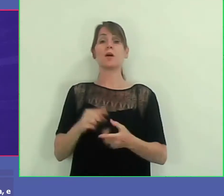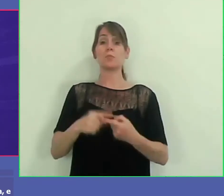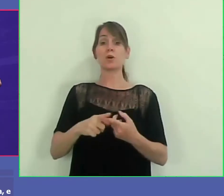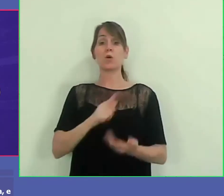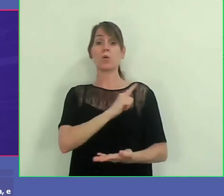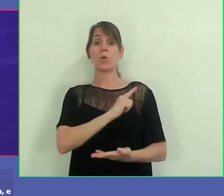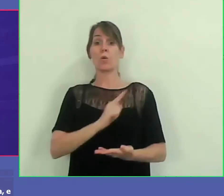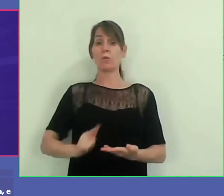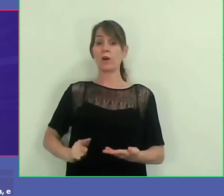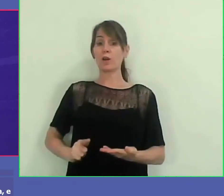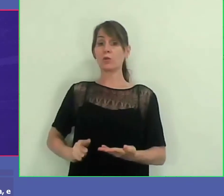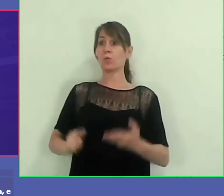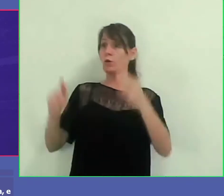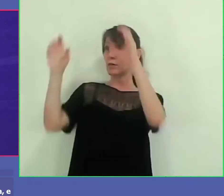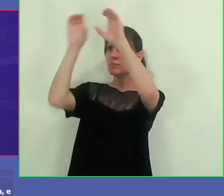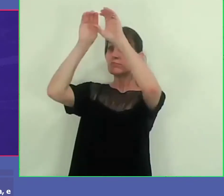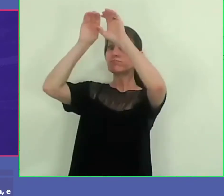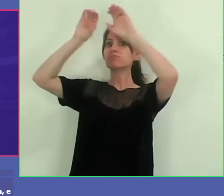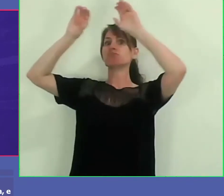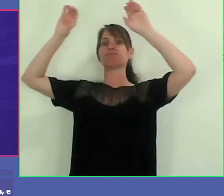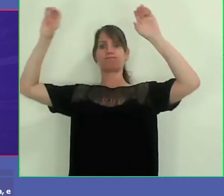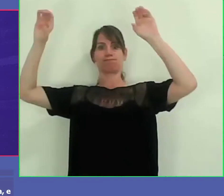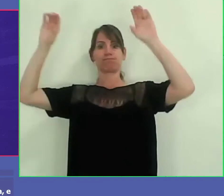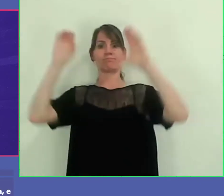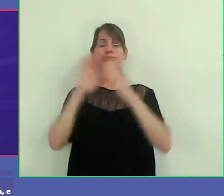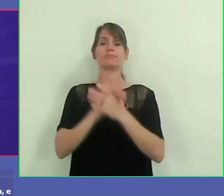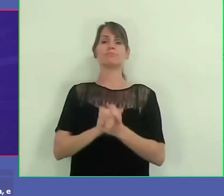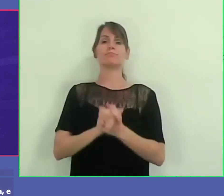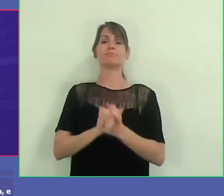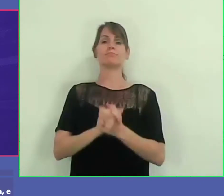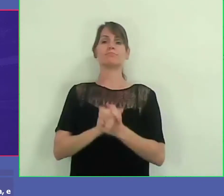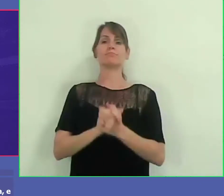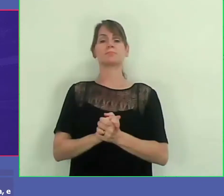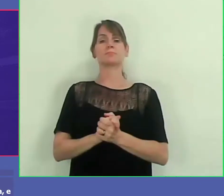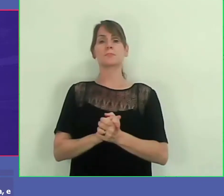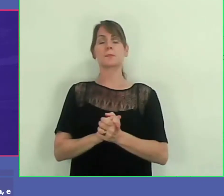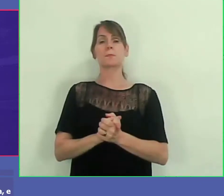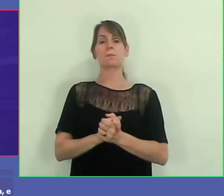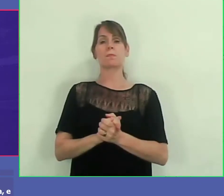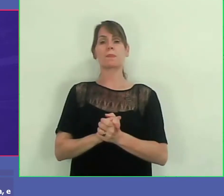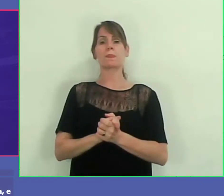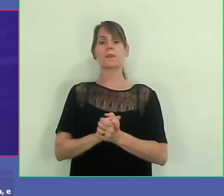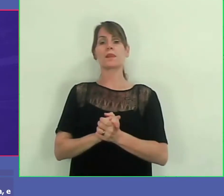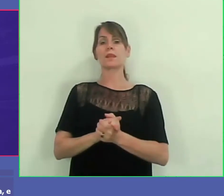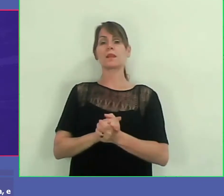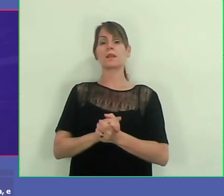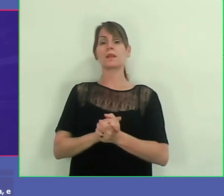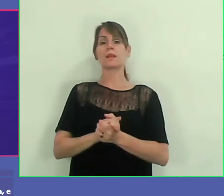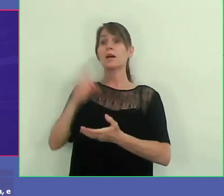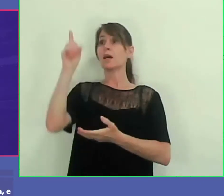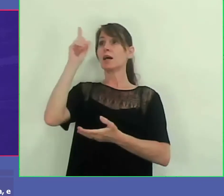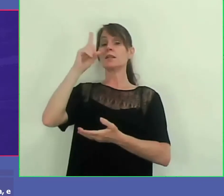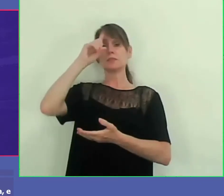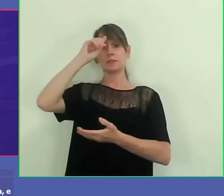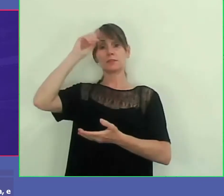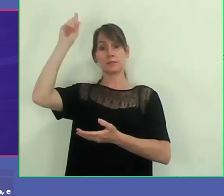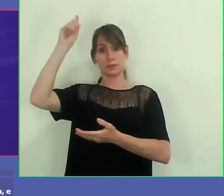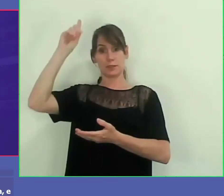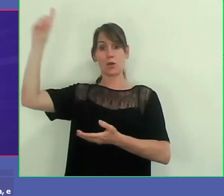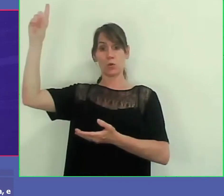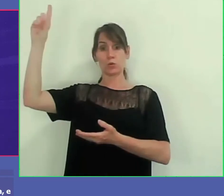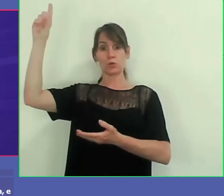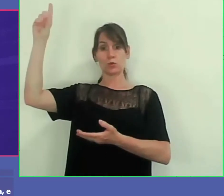Não é a igreja é o centro do governo, né? Deus é o centro do governo, tá? Portanto,